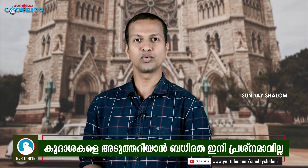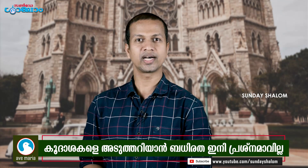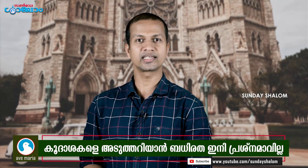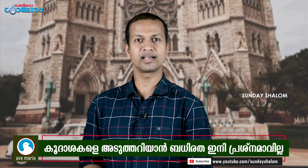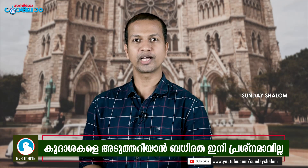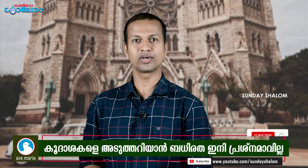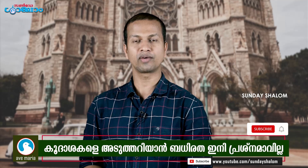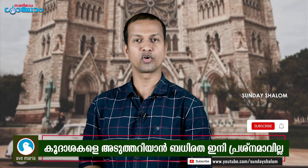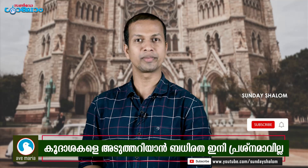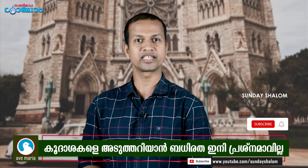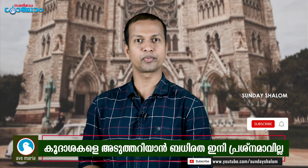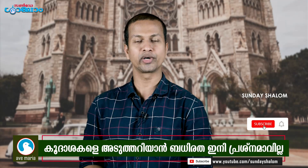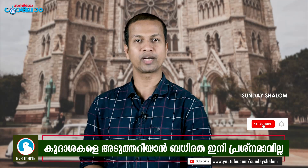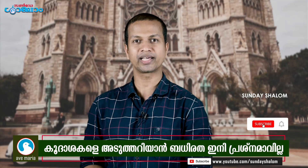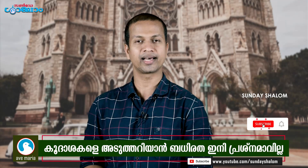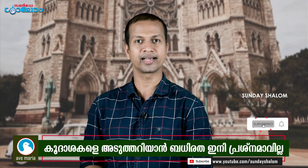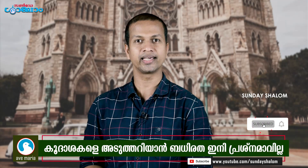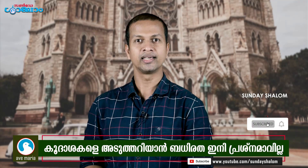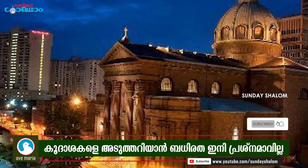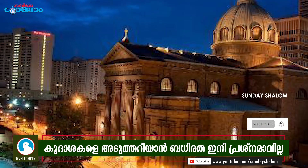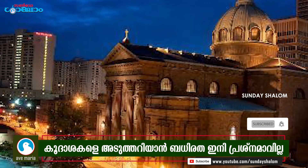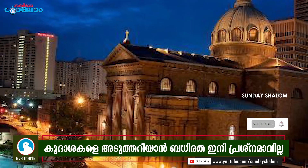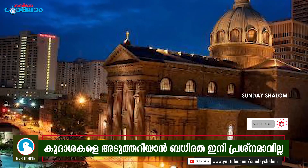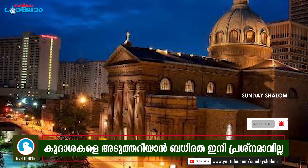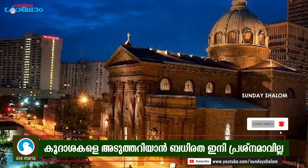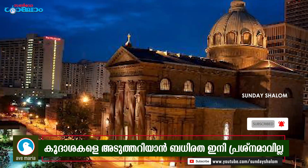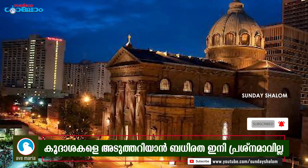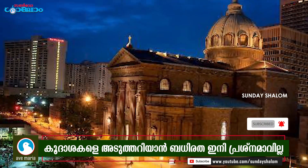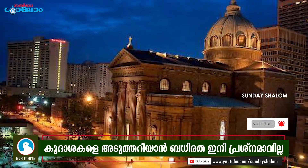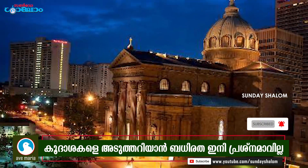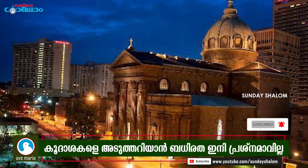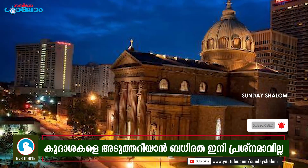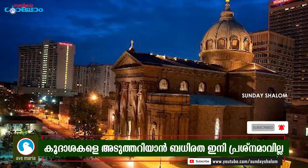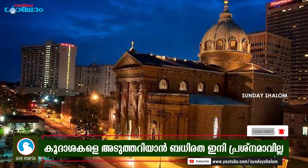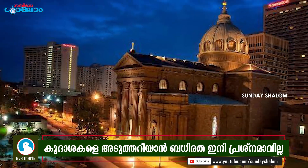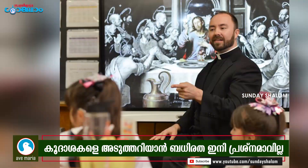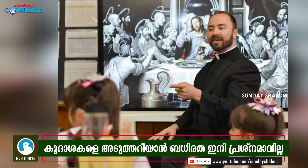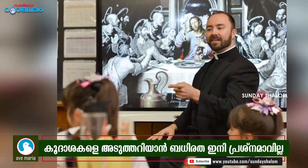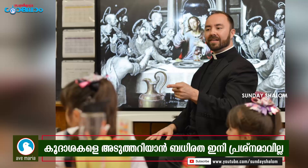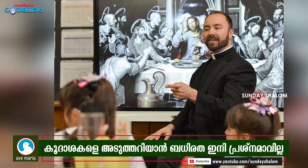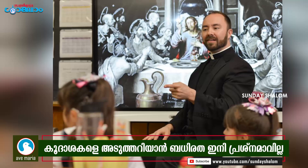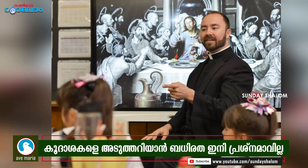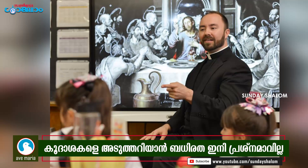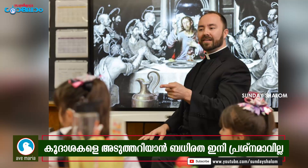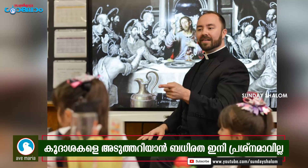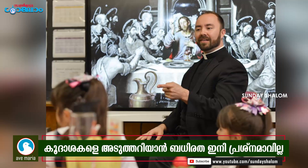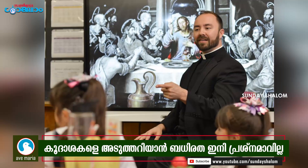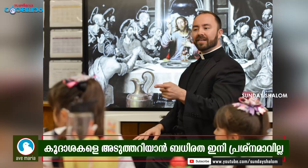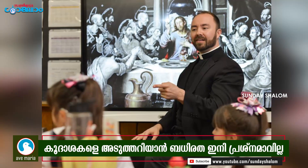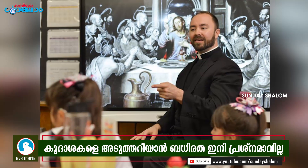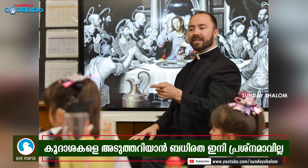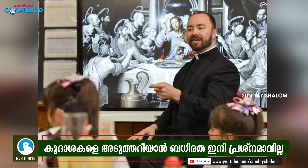ആംഗ്യഭാഷയിൽ കൂദാശകൾക്കായുള്ള ഫോർമേഷൻ പ്രോഗ്രാം തയ്യാറാക്കി ഫിലാഡൽഫിയ അതിരൂപത. അമേരിക്കൻ സൈൻ ലാംഗ്വേജിൽ